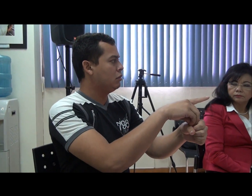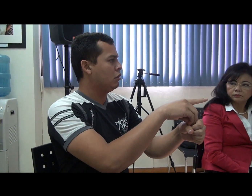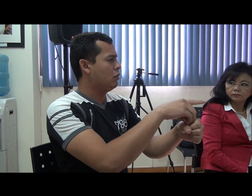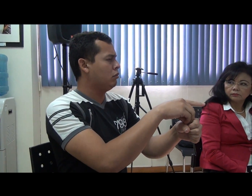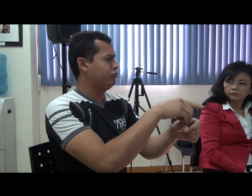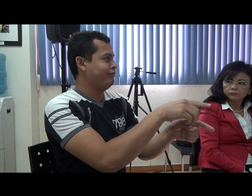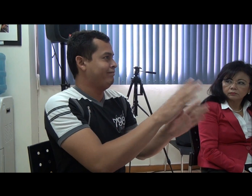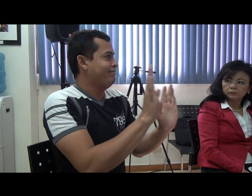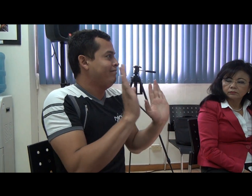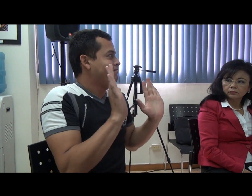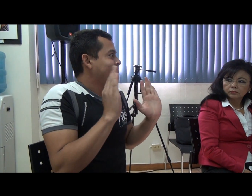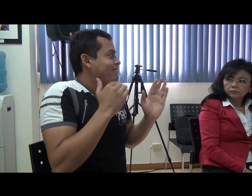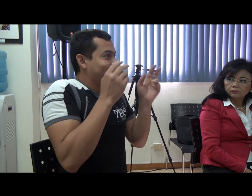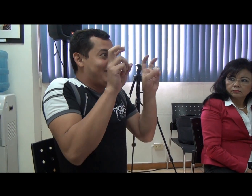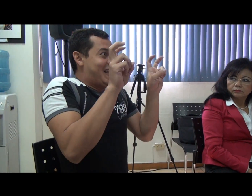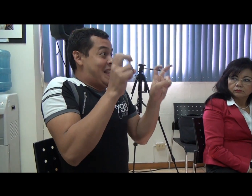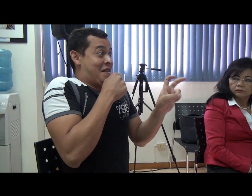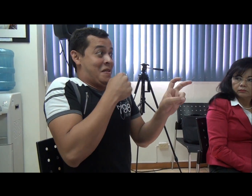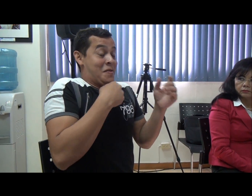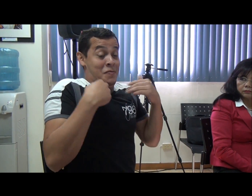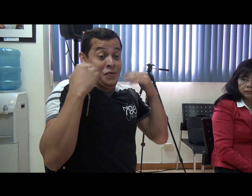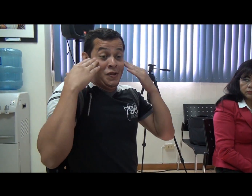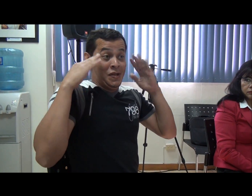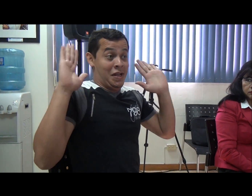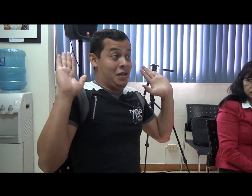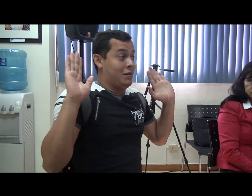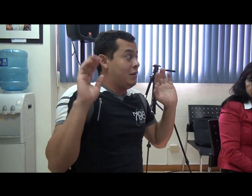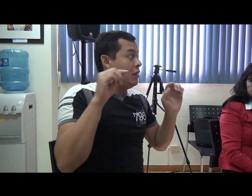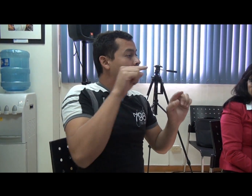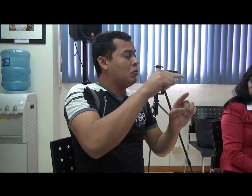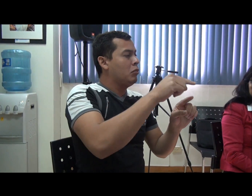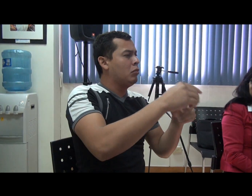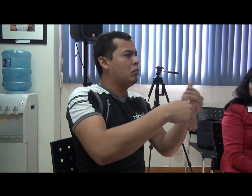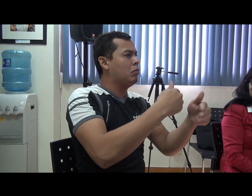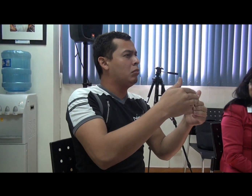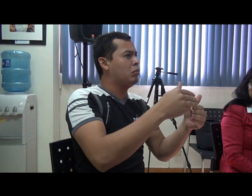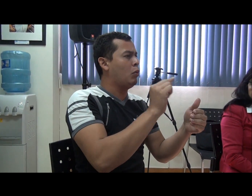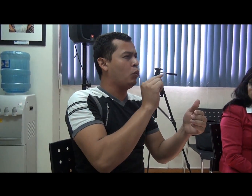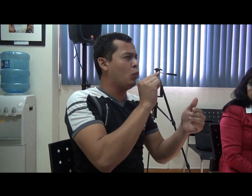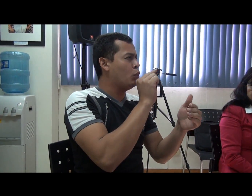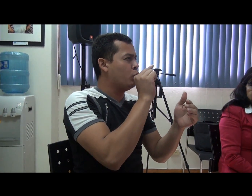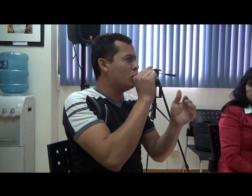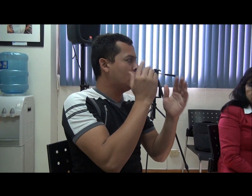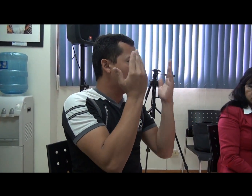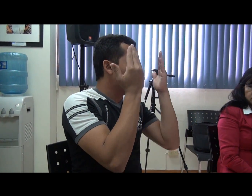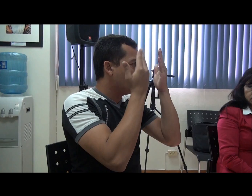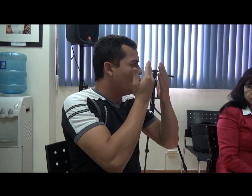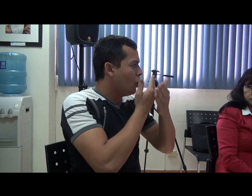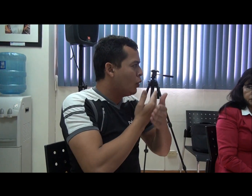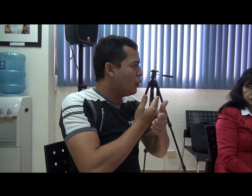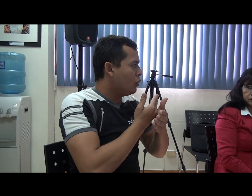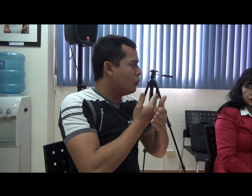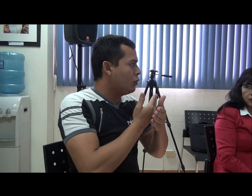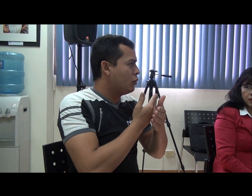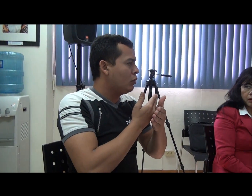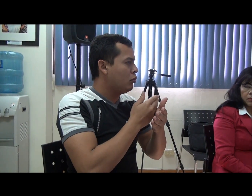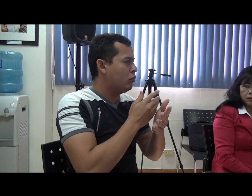ahora se ha hecho al Departamento de Discapacidad. De verdad que no se sabe muy bien la información, es como un